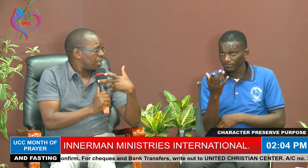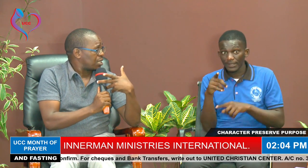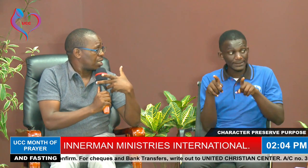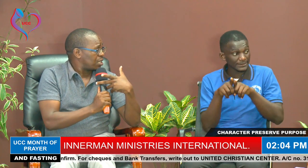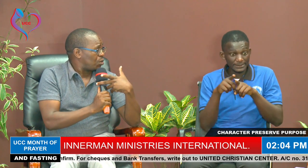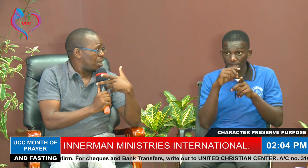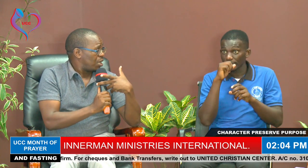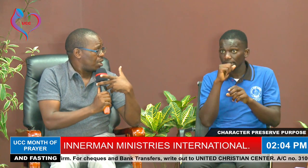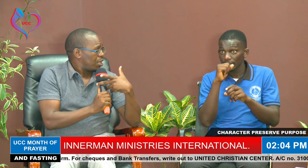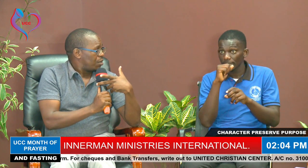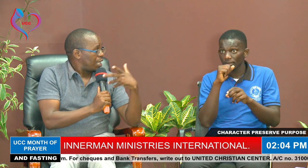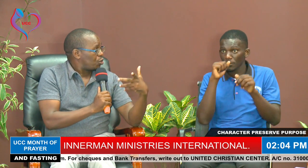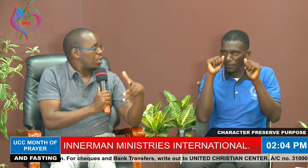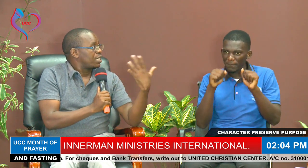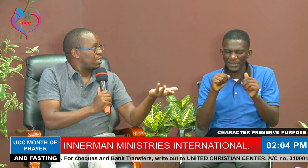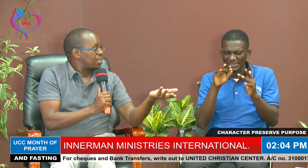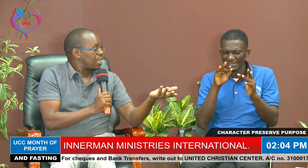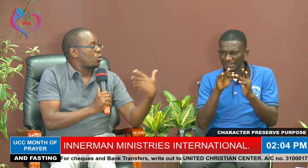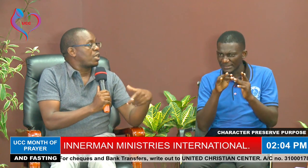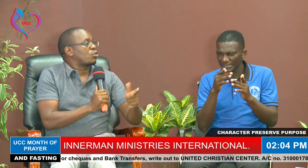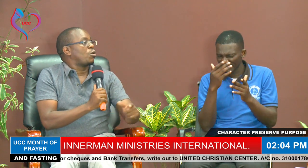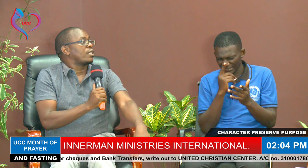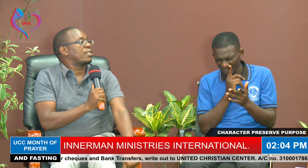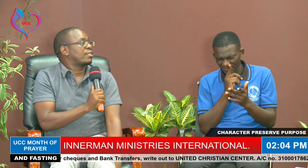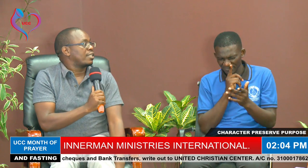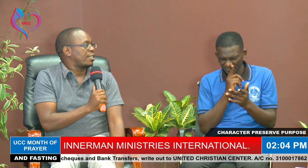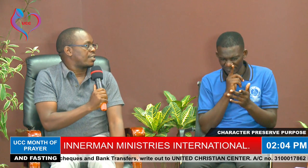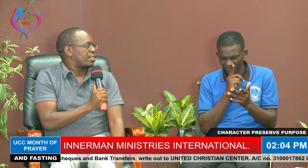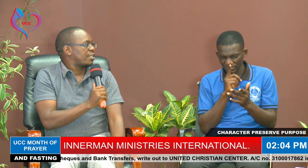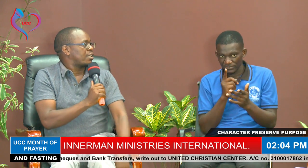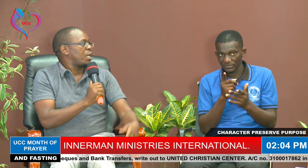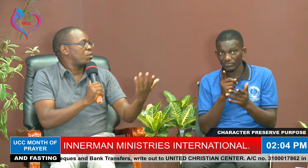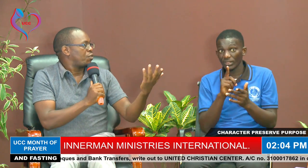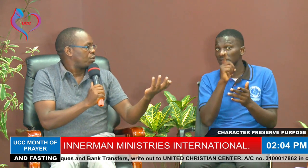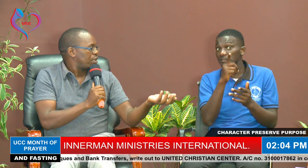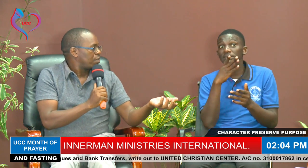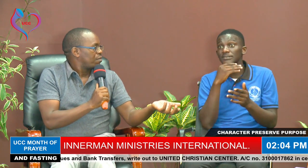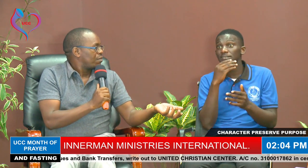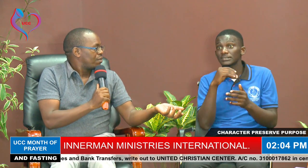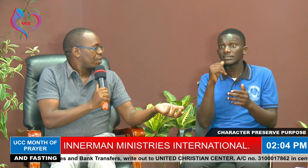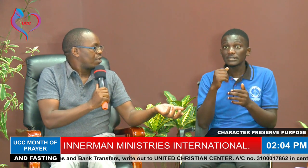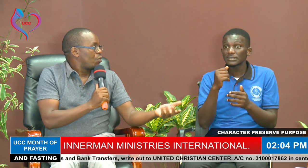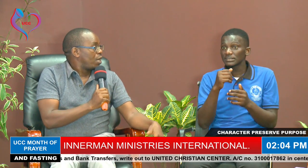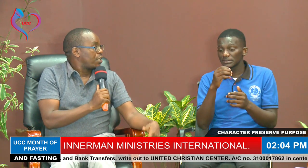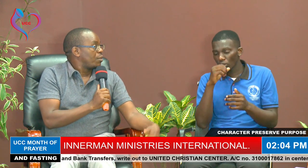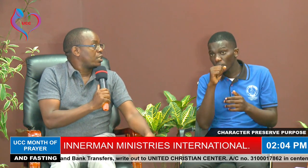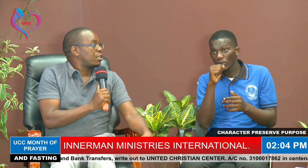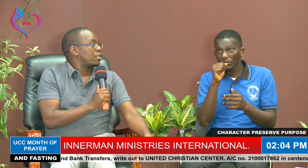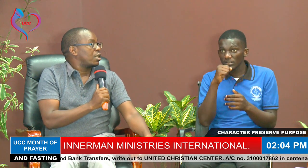tebana sandika zikola baji kwa ni baji testing chokani katongola aji testing microphone nga jiguze ngona damu na aji testing